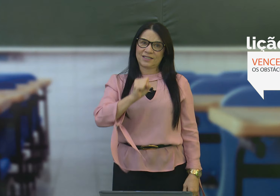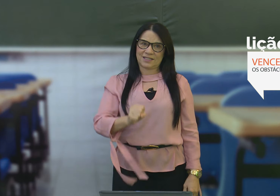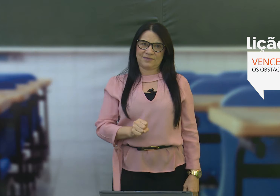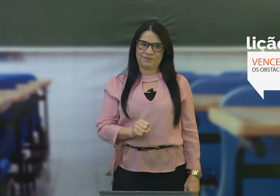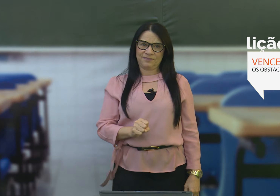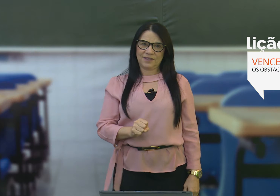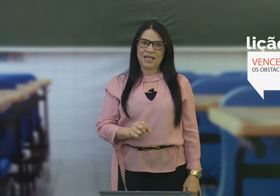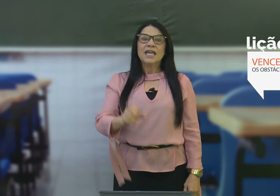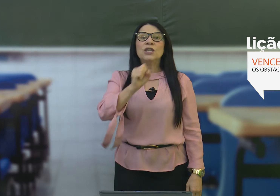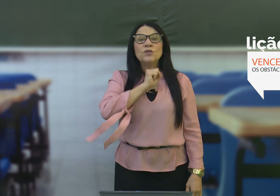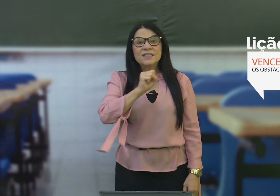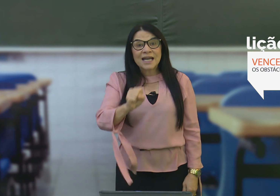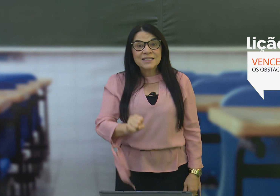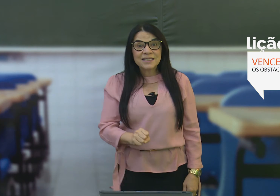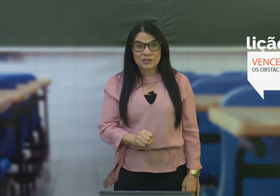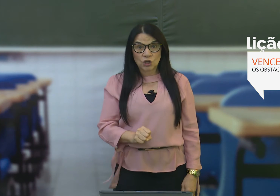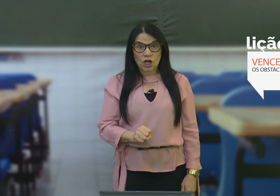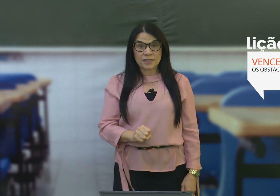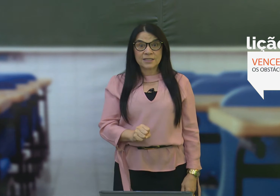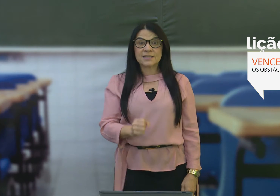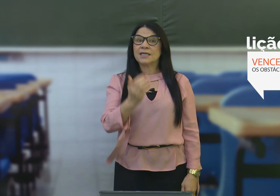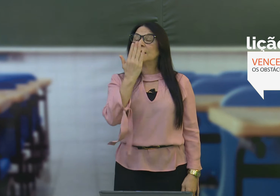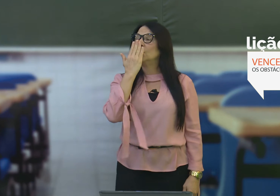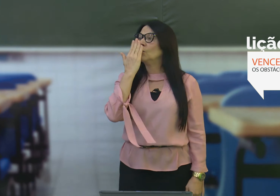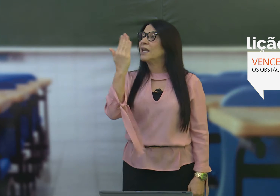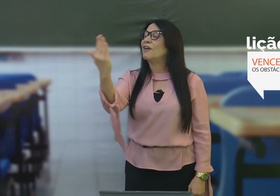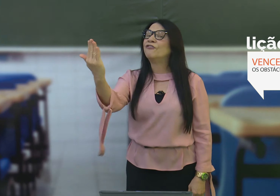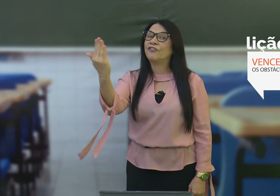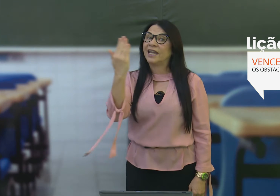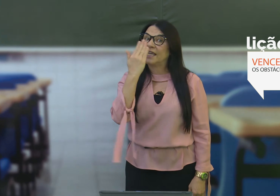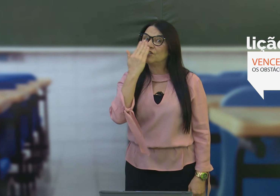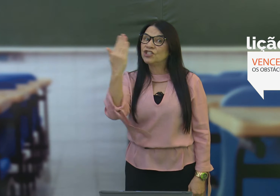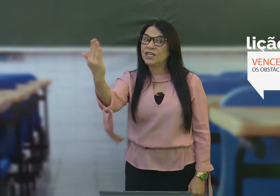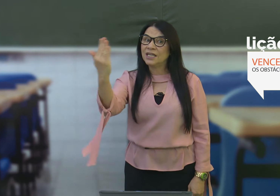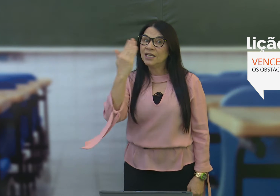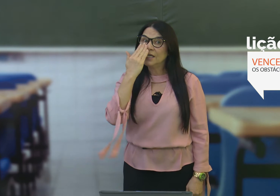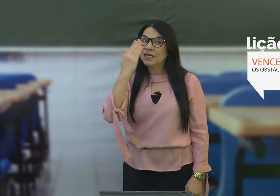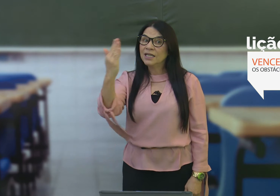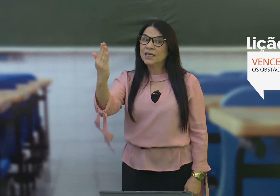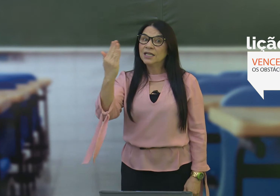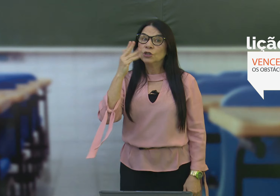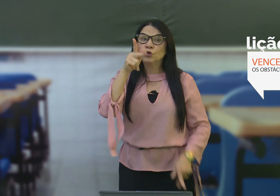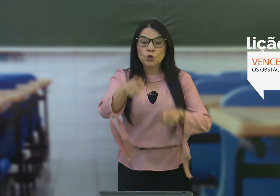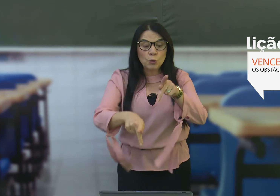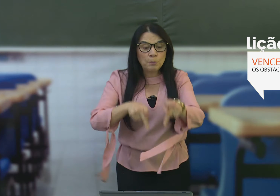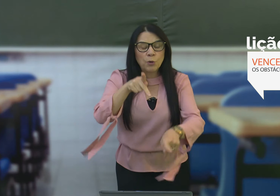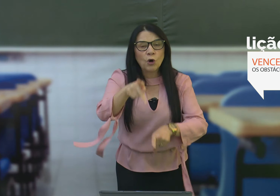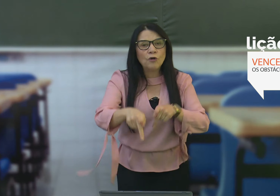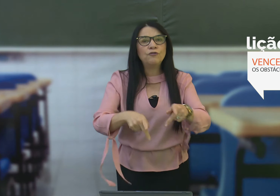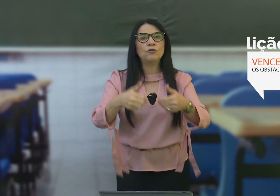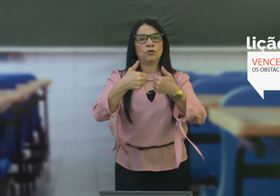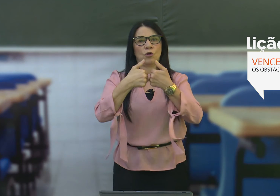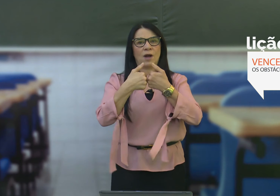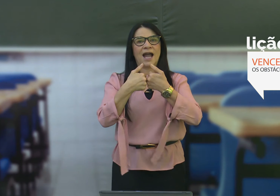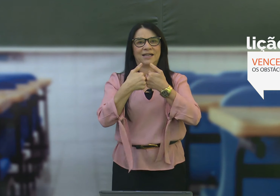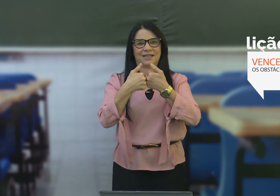sacerdotes. E os sacerdotes iam na frente do povo com a arca.